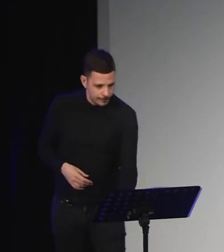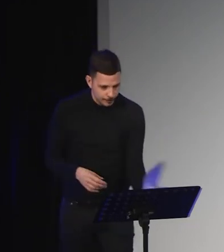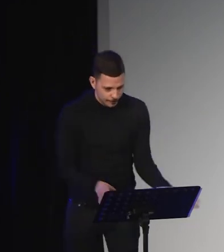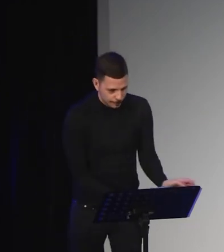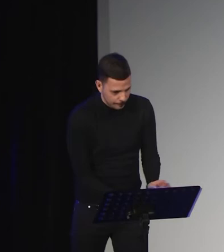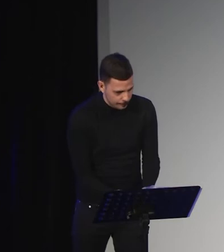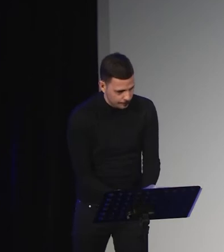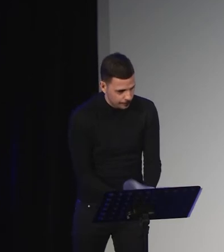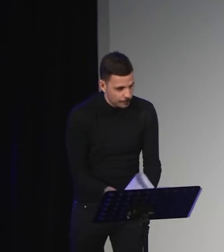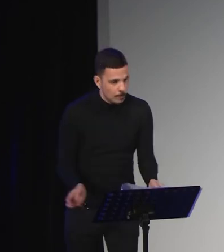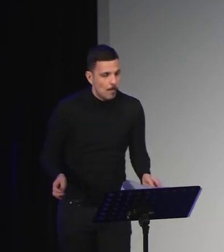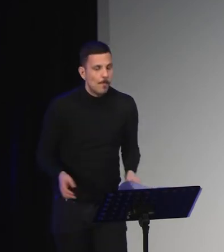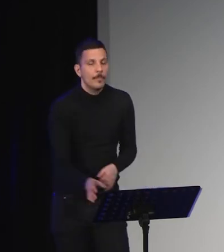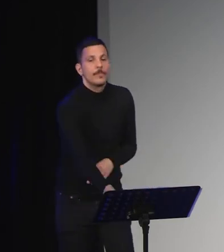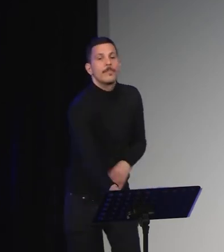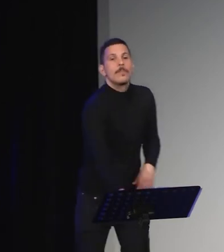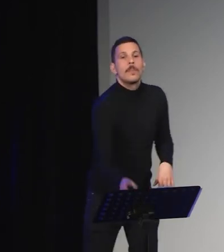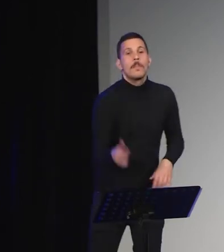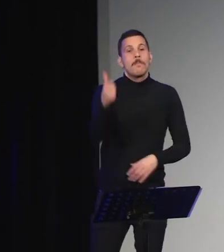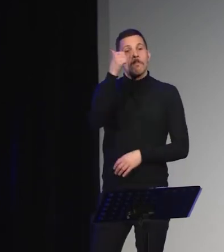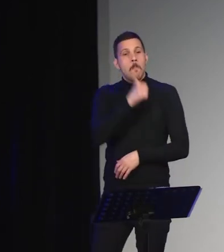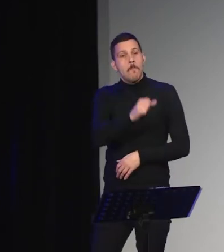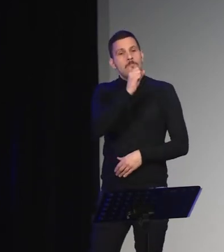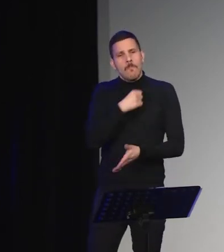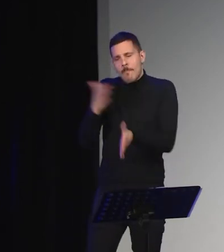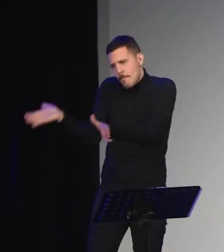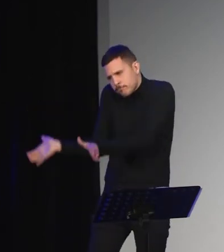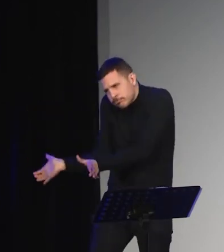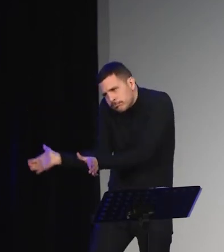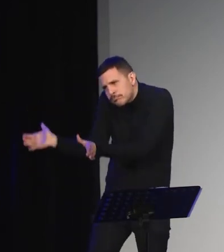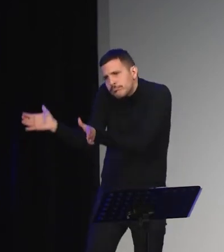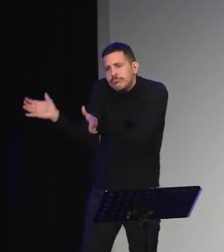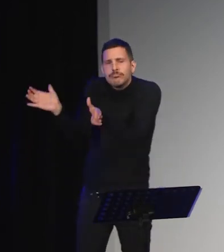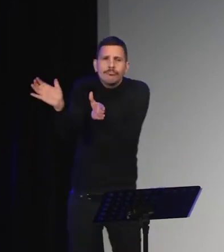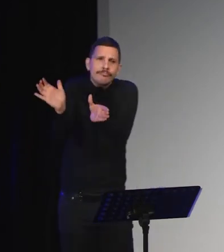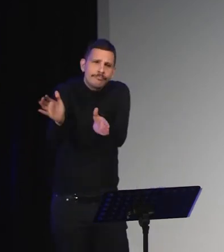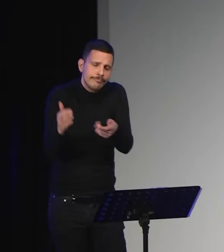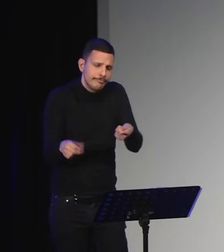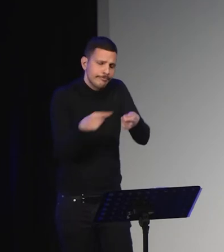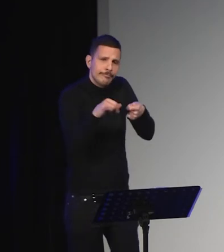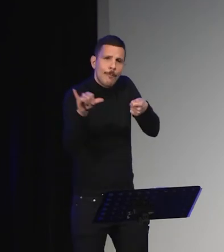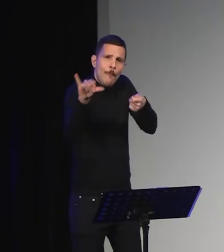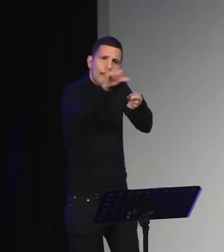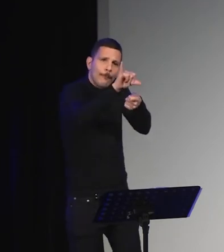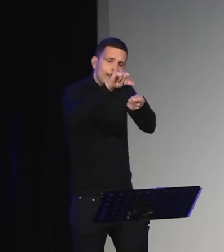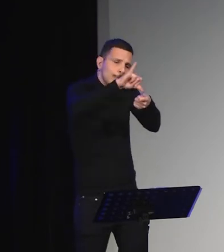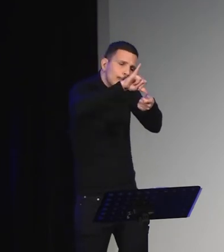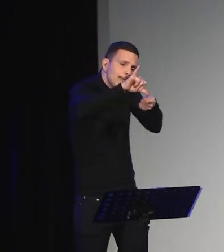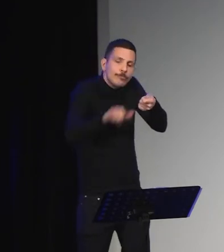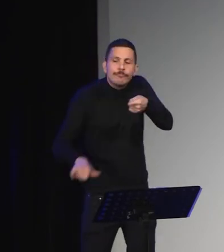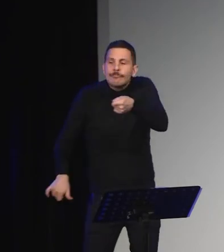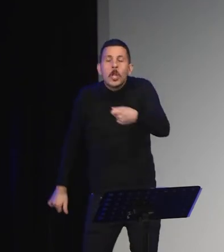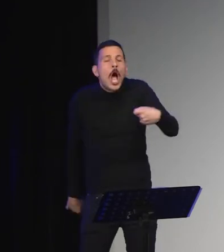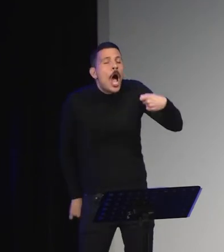On redressait la grand-mère pour la nourrir avec de l'huile, avec du sucre. Quand le yaourt se terminait, on lui disait bravo. On applaudissait près de